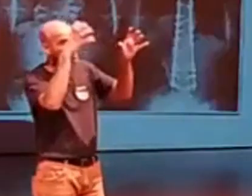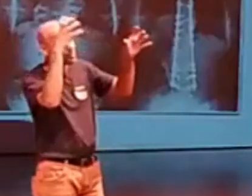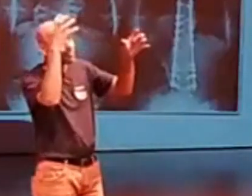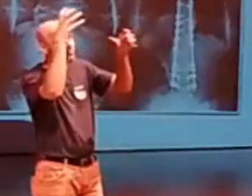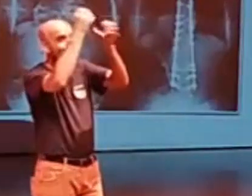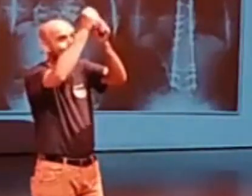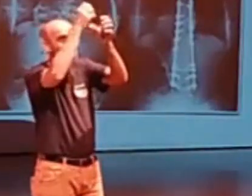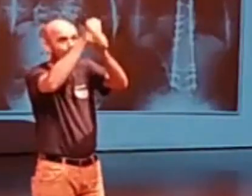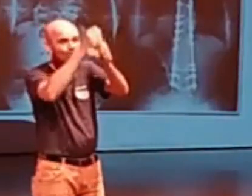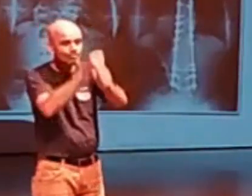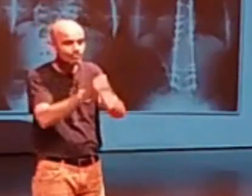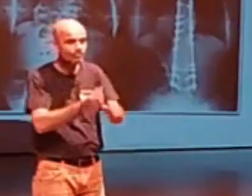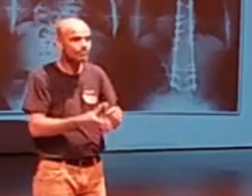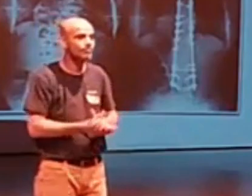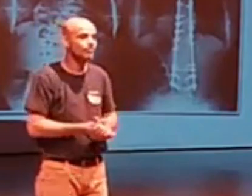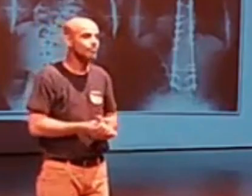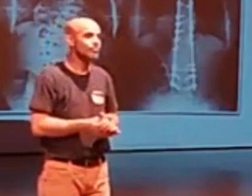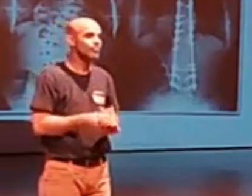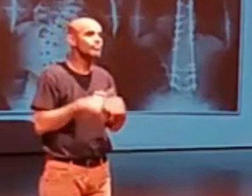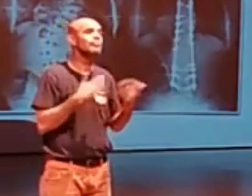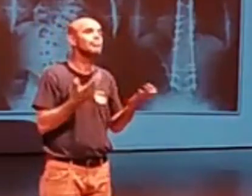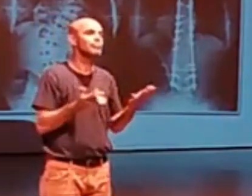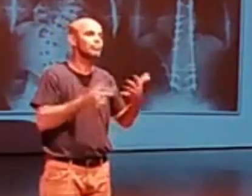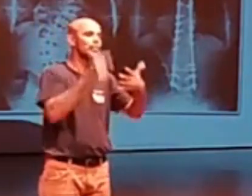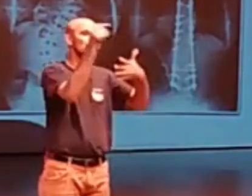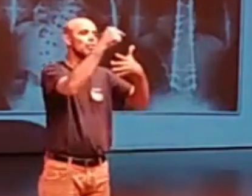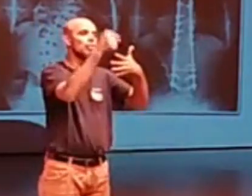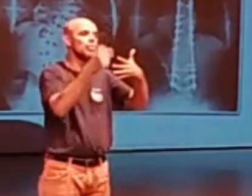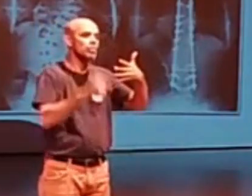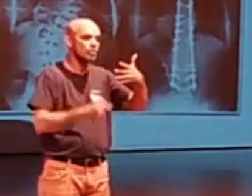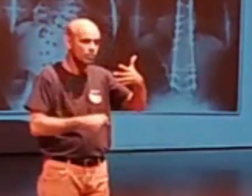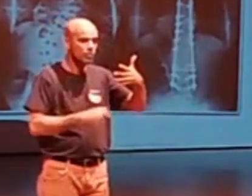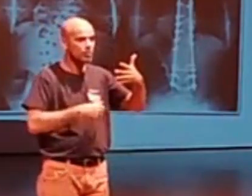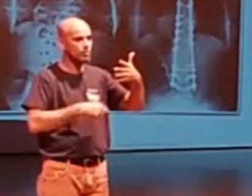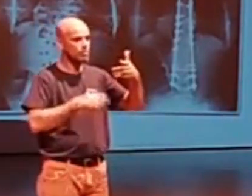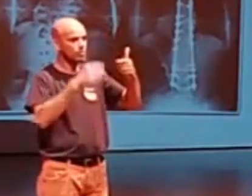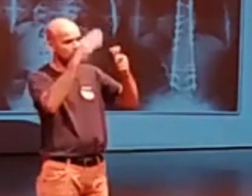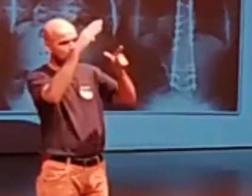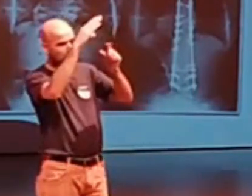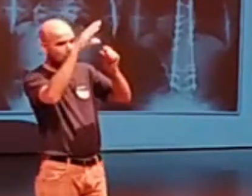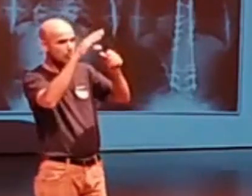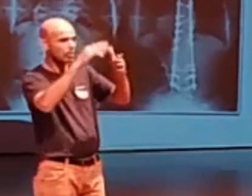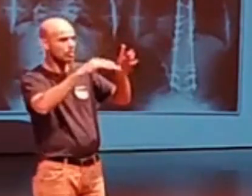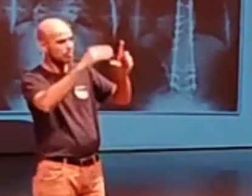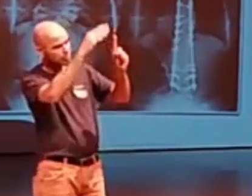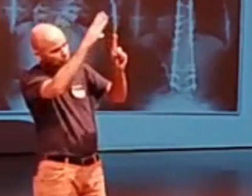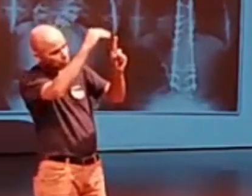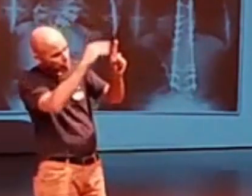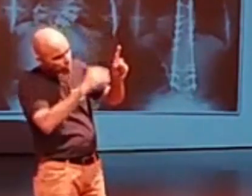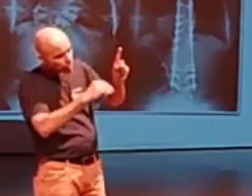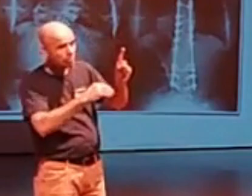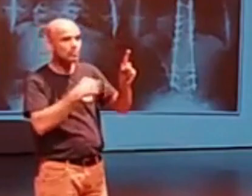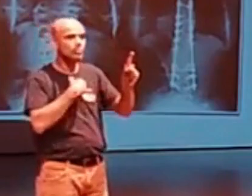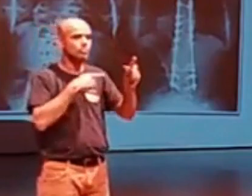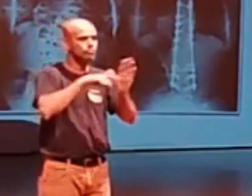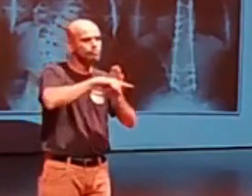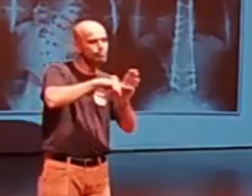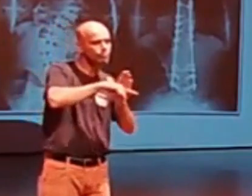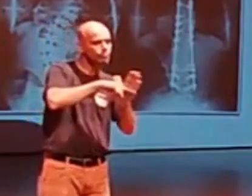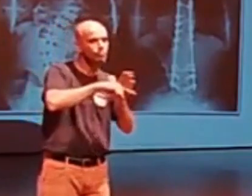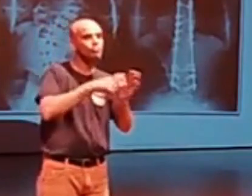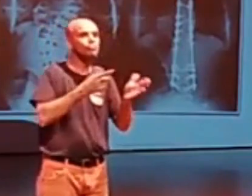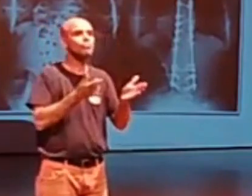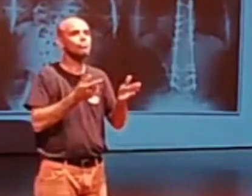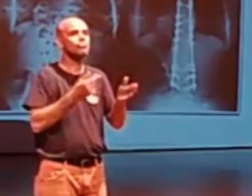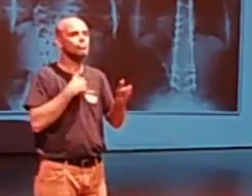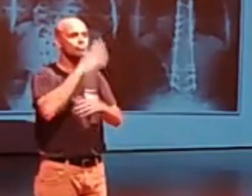impressionantes. Bom, e quais são os parâmetros radiográficos e clínicos que indicam uma cirurgia? Aqui eu não falo muito, eu